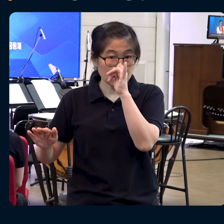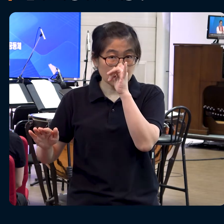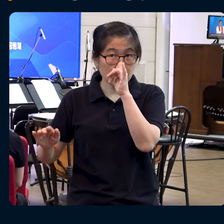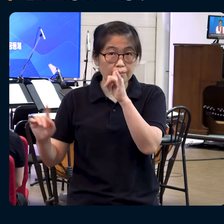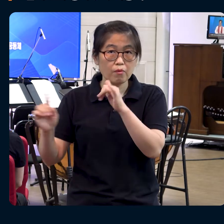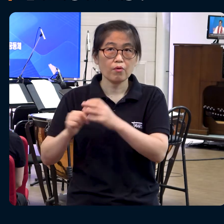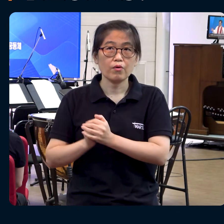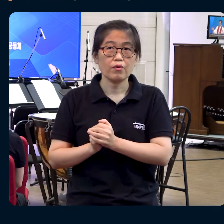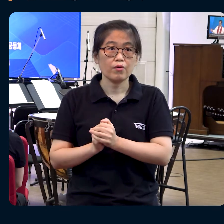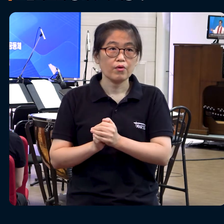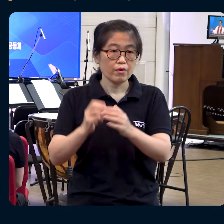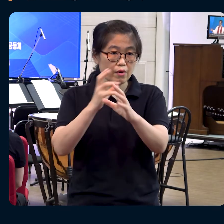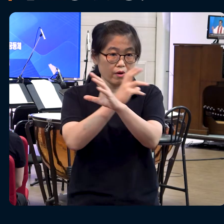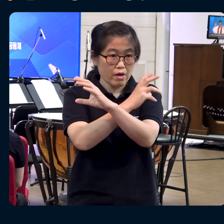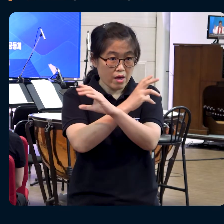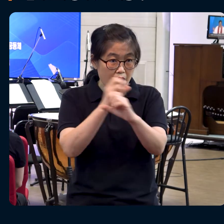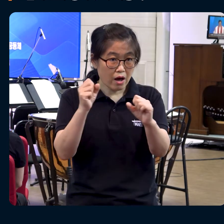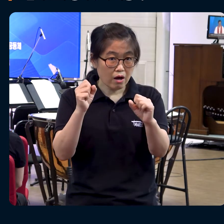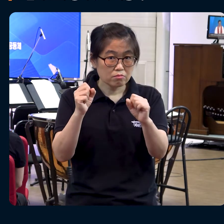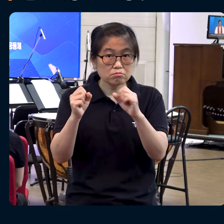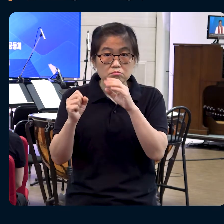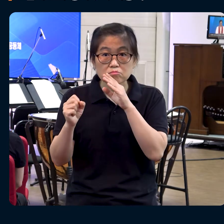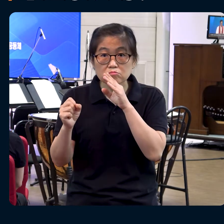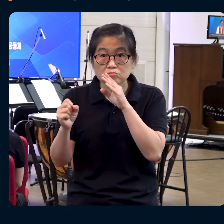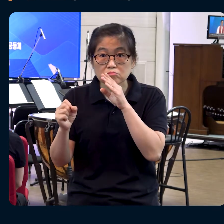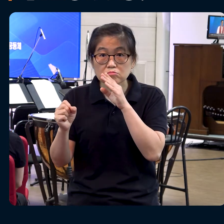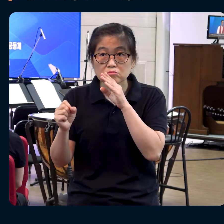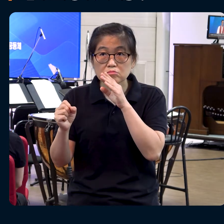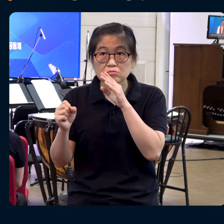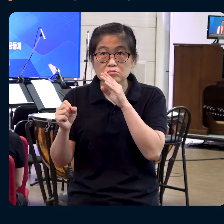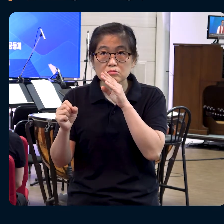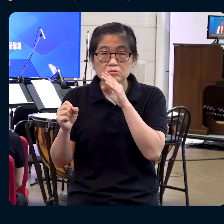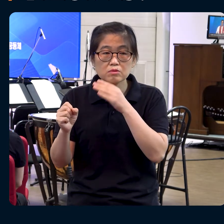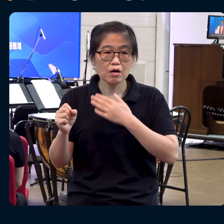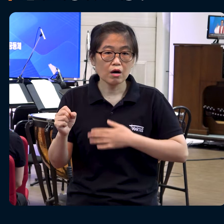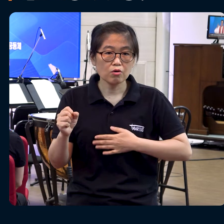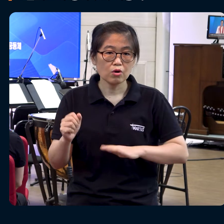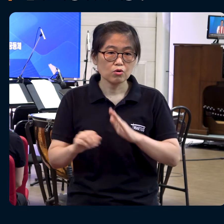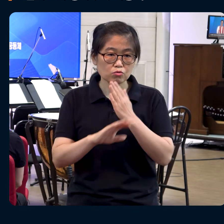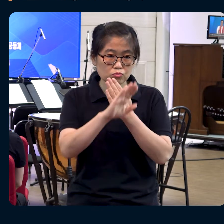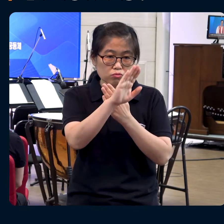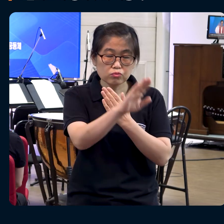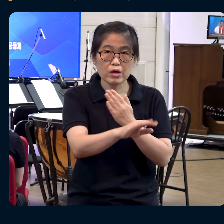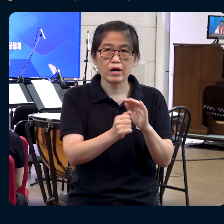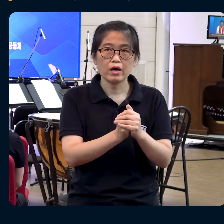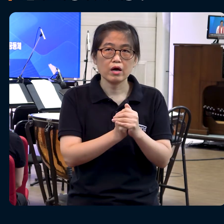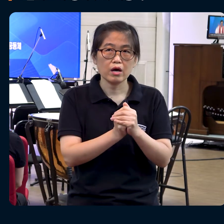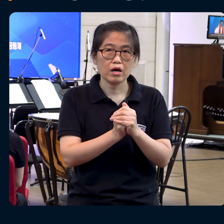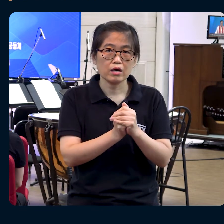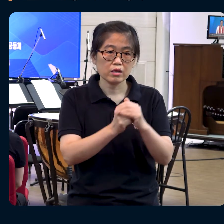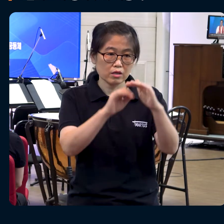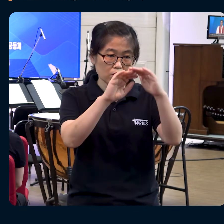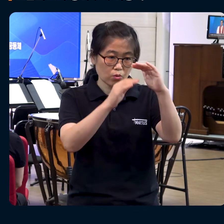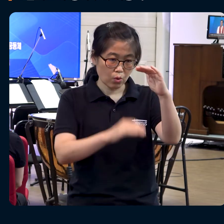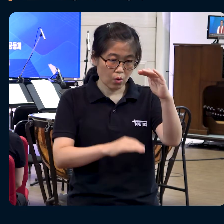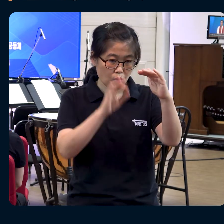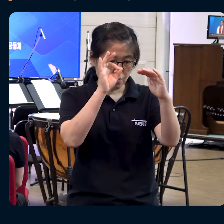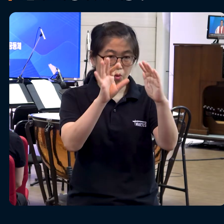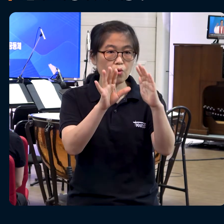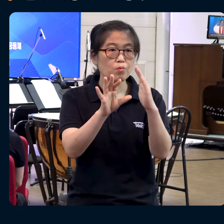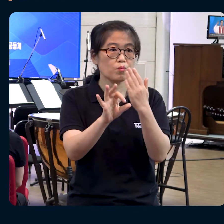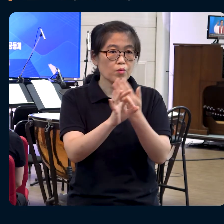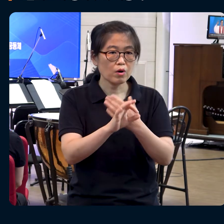있는가. 마리 문서를 통해서 이게 계약이라는 걸 알았어요. 그런데 정말 그걸 알고 나서 정말 이 본문을 볼